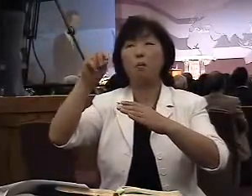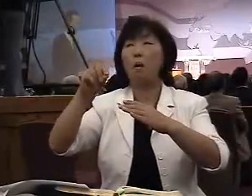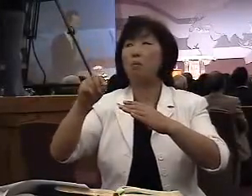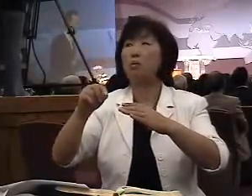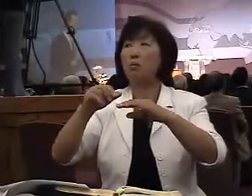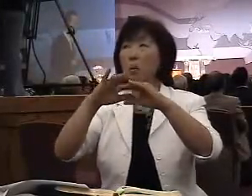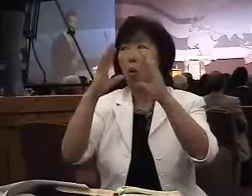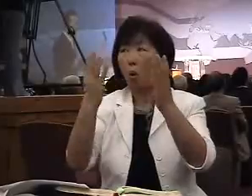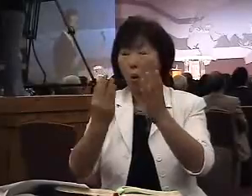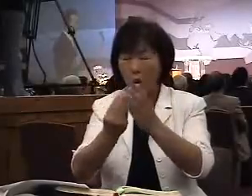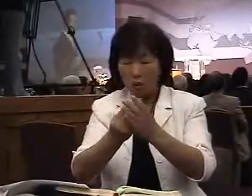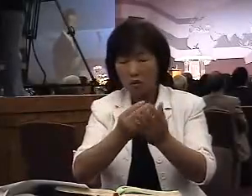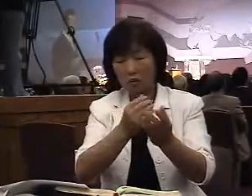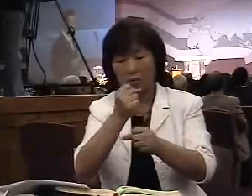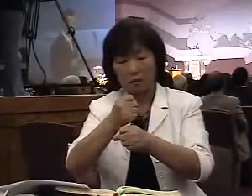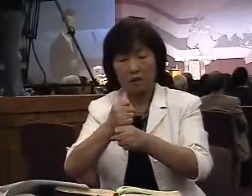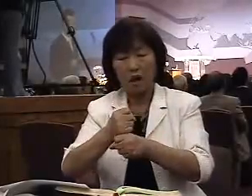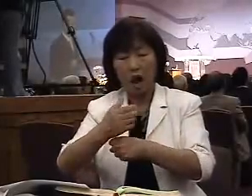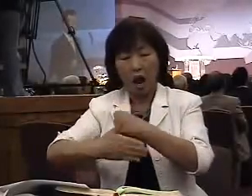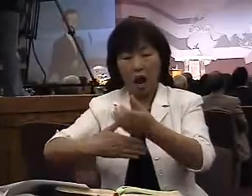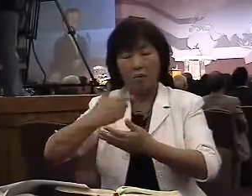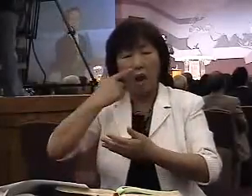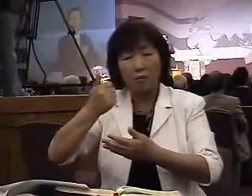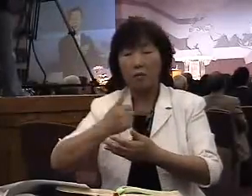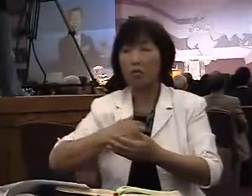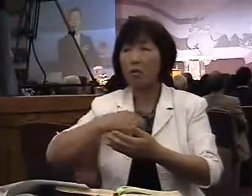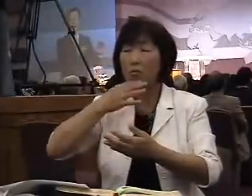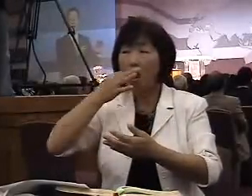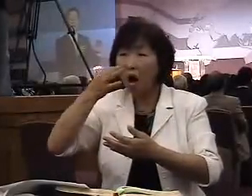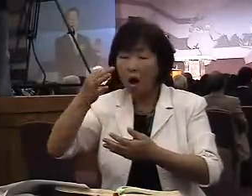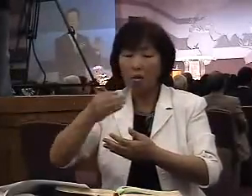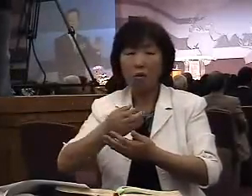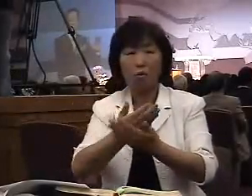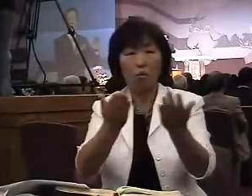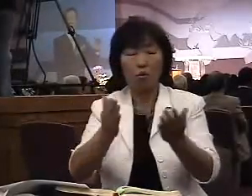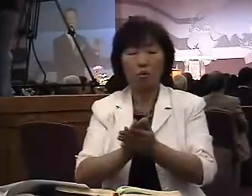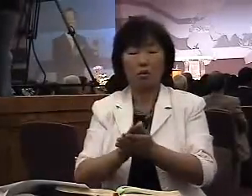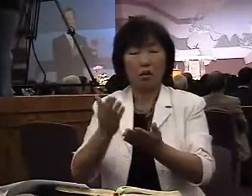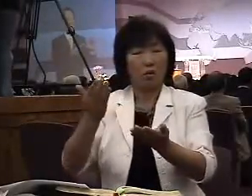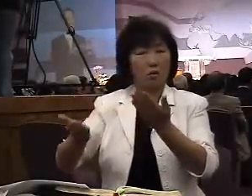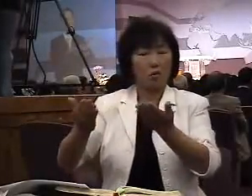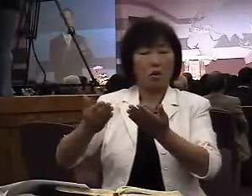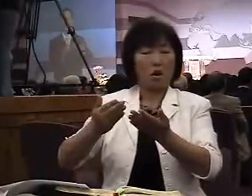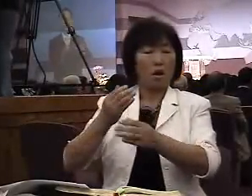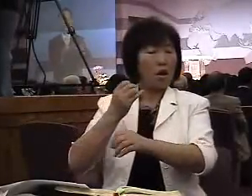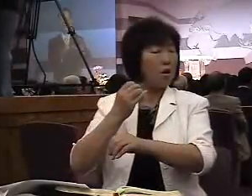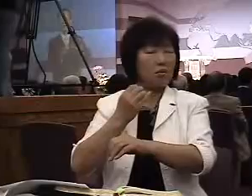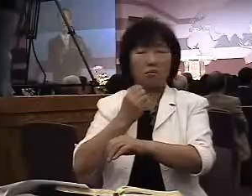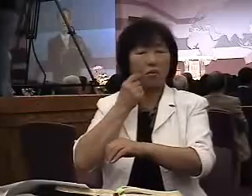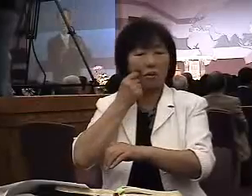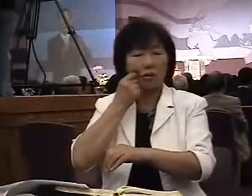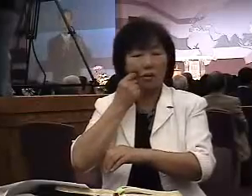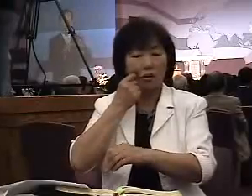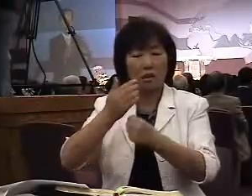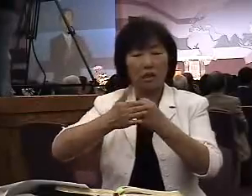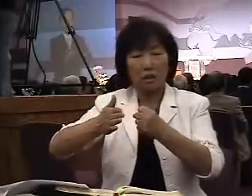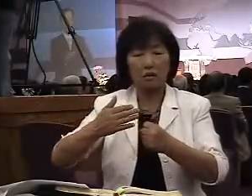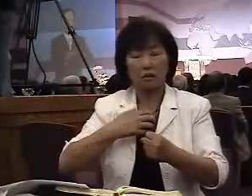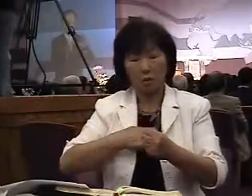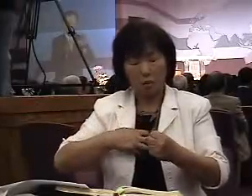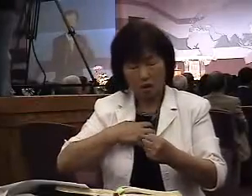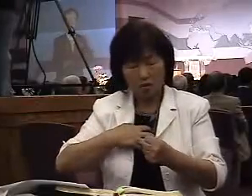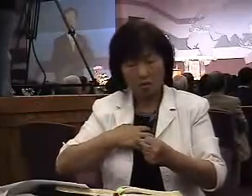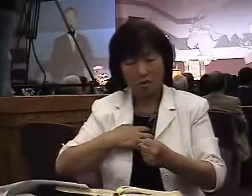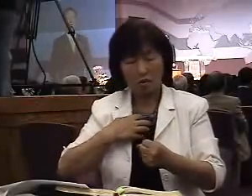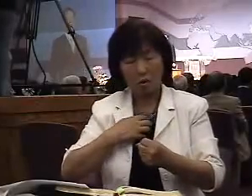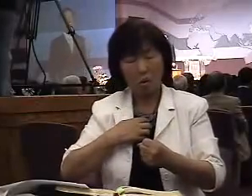나의 아버지로 부르고 있는 이상 너희들은 이렇게 컨트롤할 수 없는 것들로 인하여서